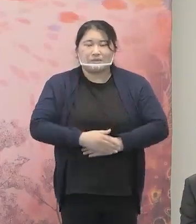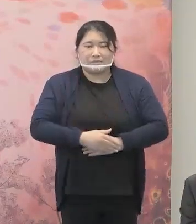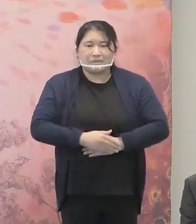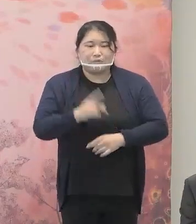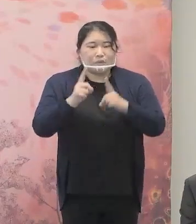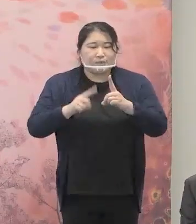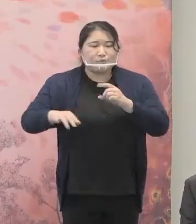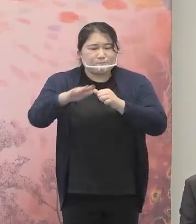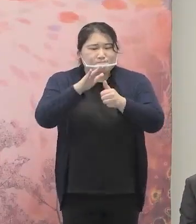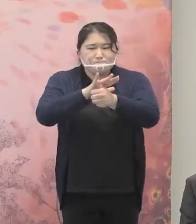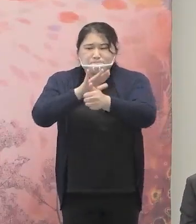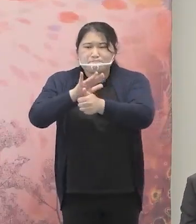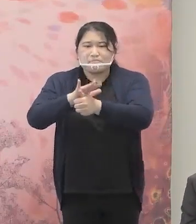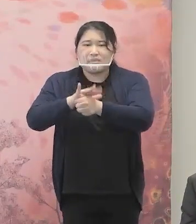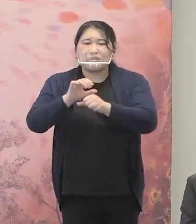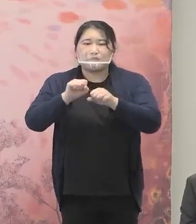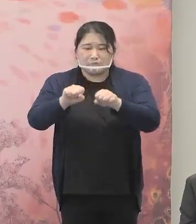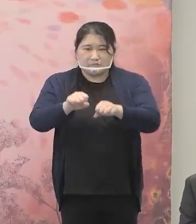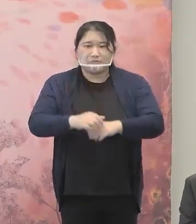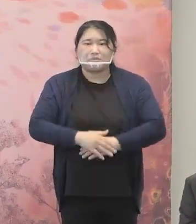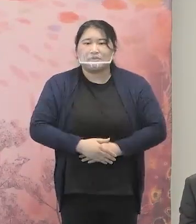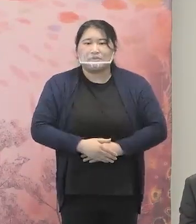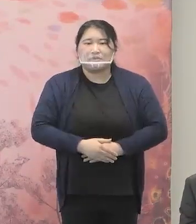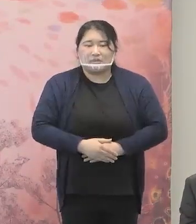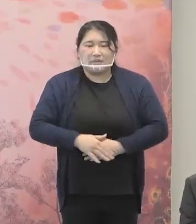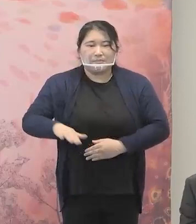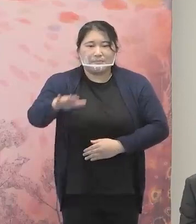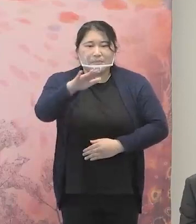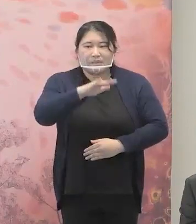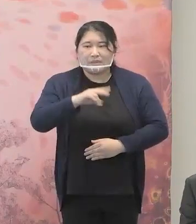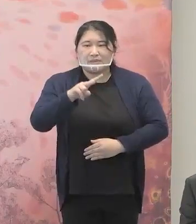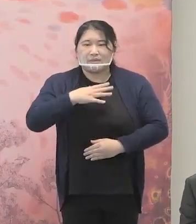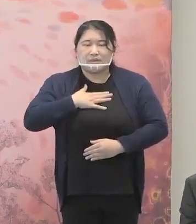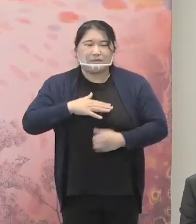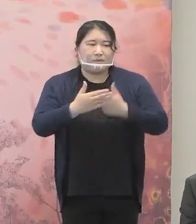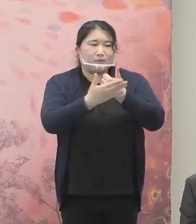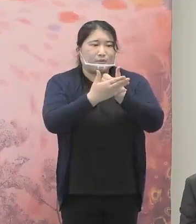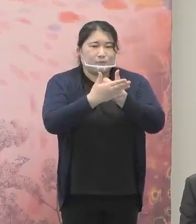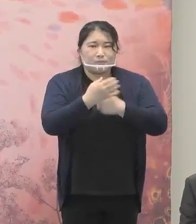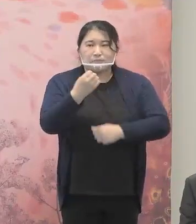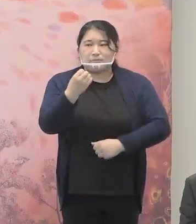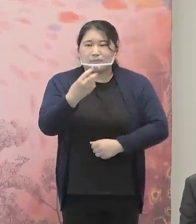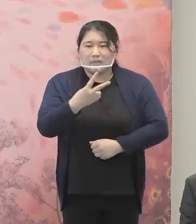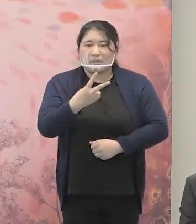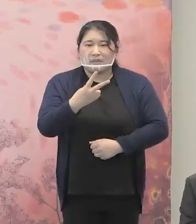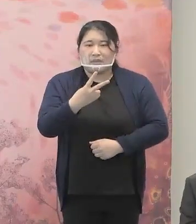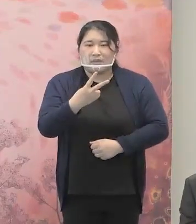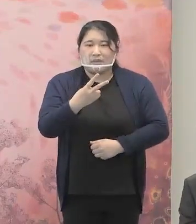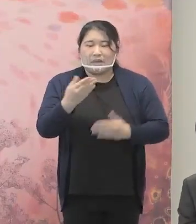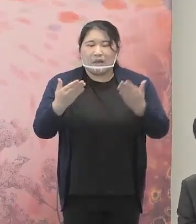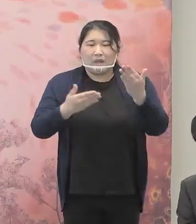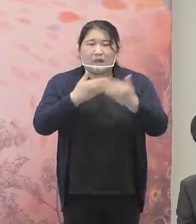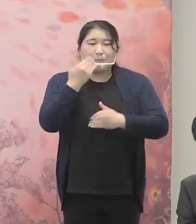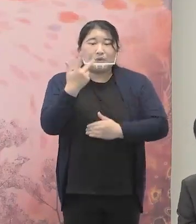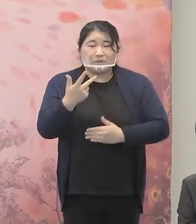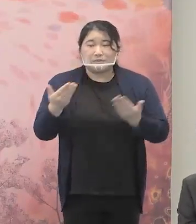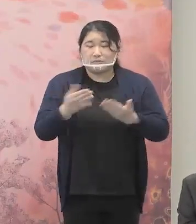支援に取り組んでまいりますので、皆様のご理解ご協力、また市職員につい